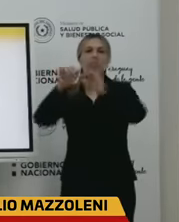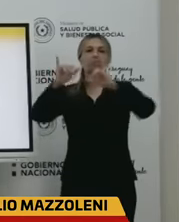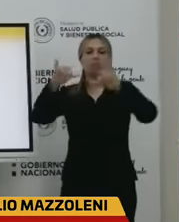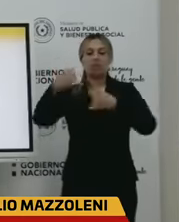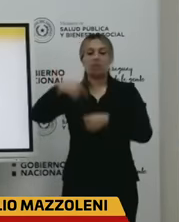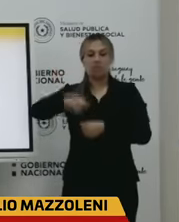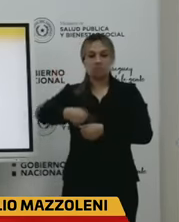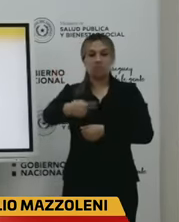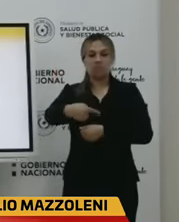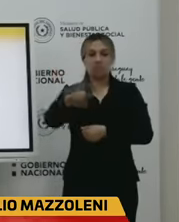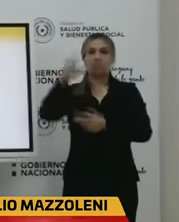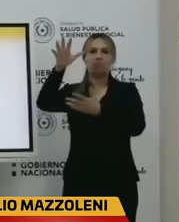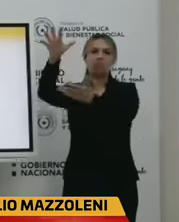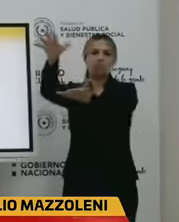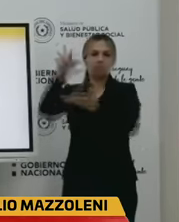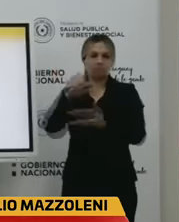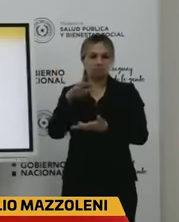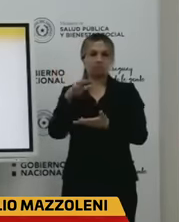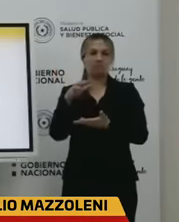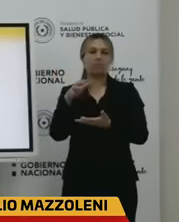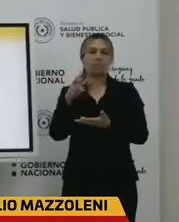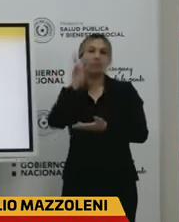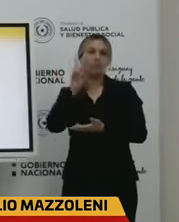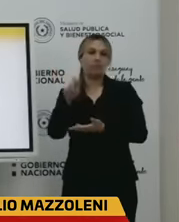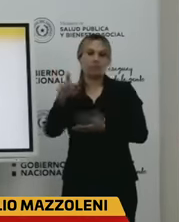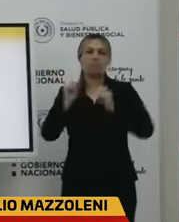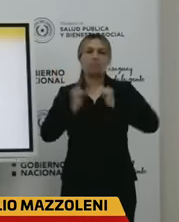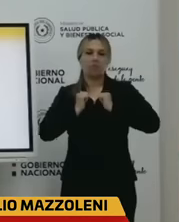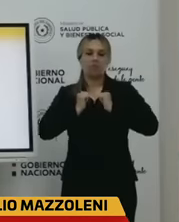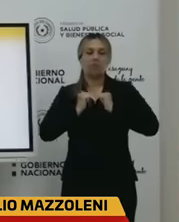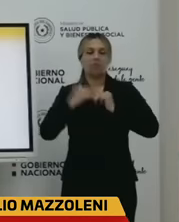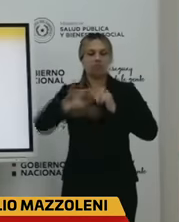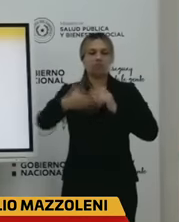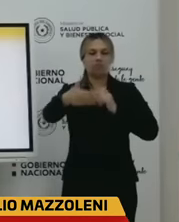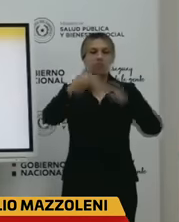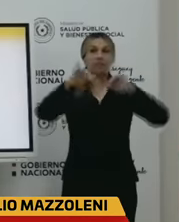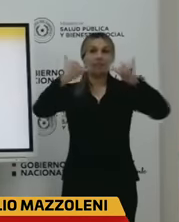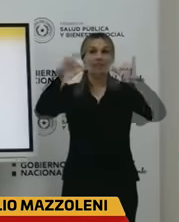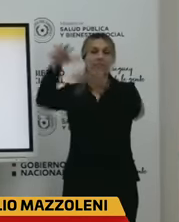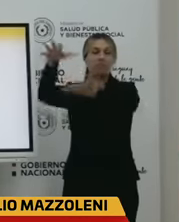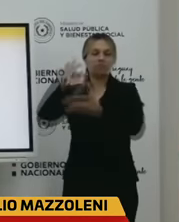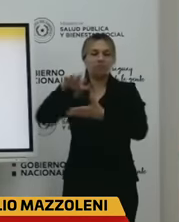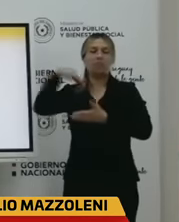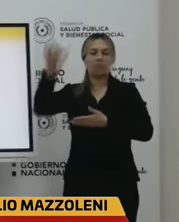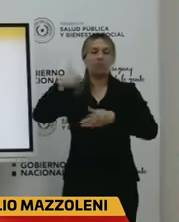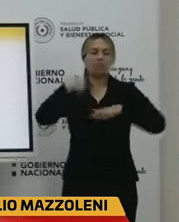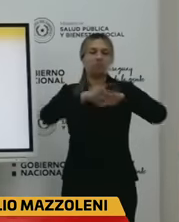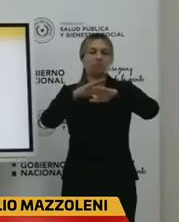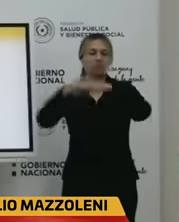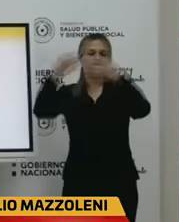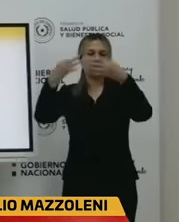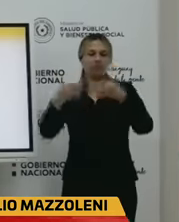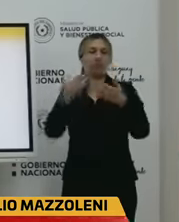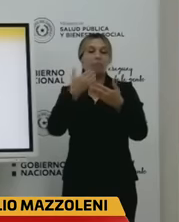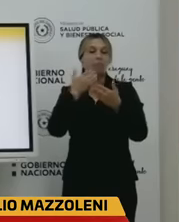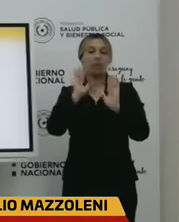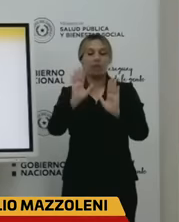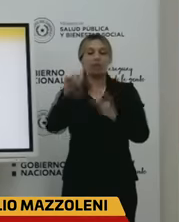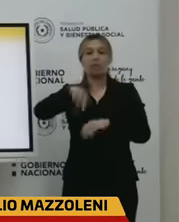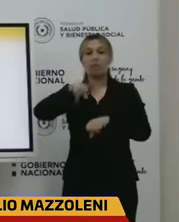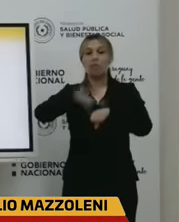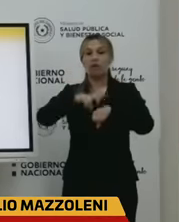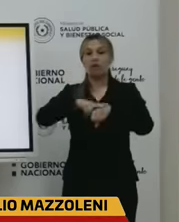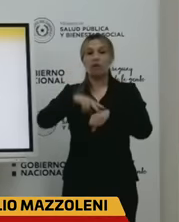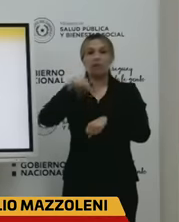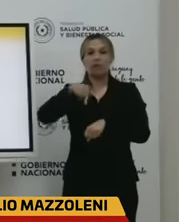los próximos días. Así que vamos a guardar eso oportunamente. Cuando llegue, vamos a hacer el anuncio pertinente. Pero el Paraguay